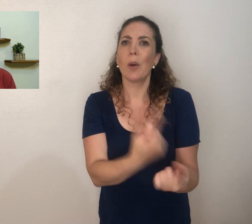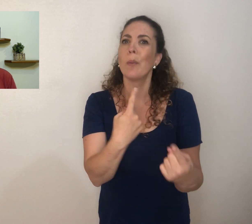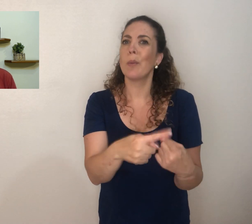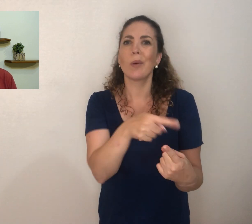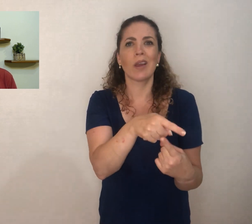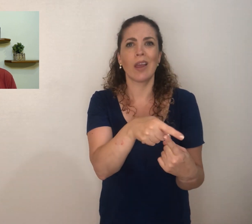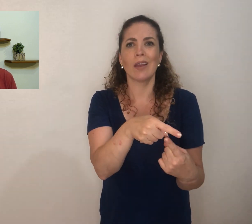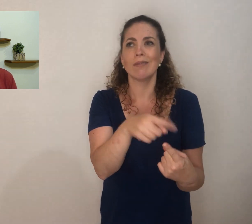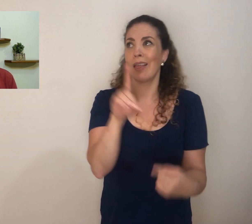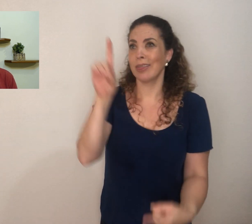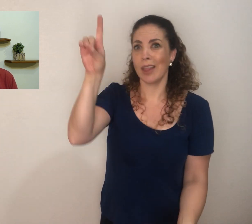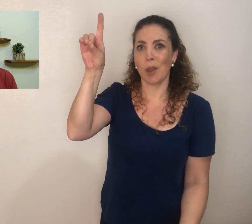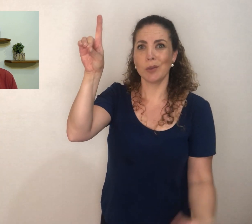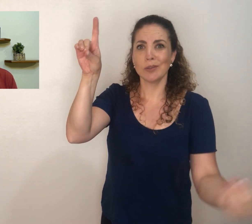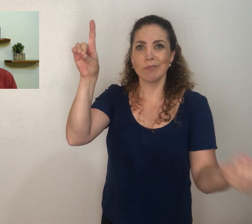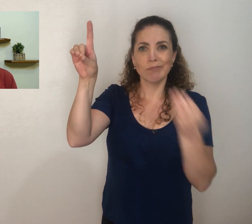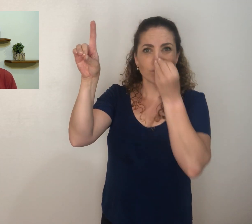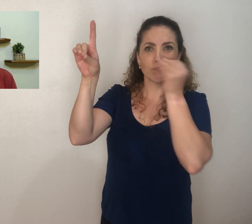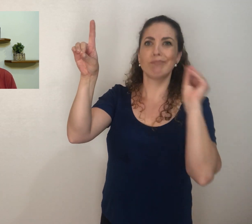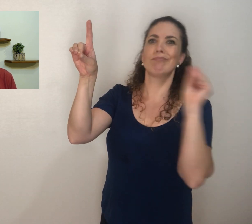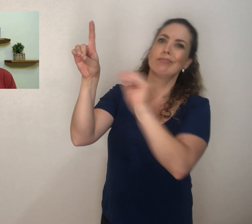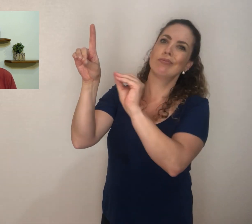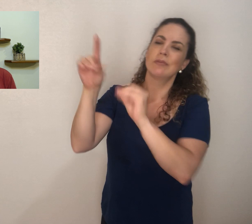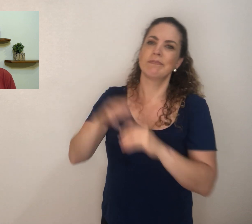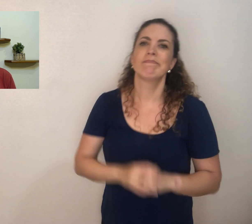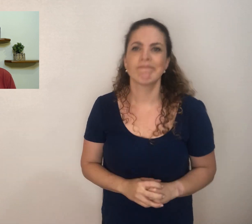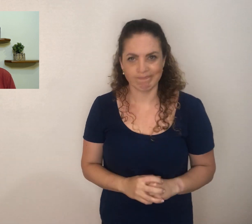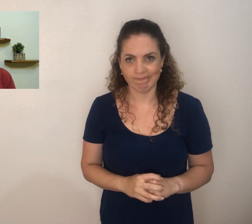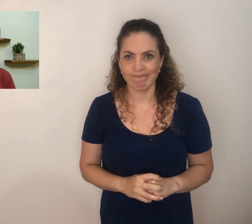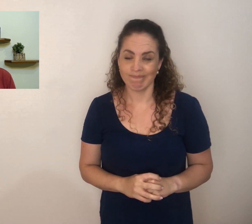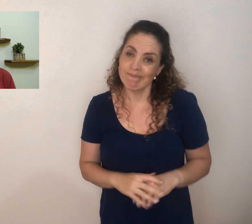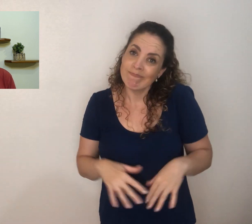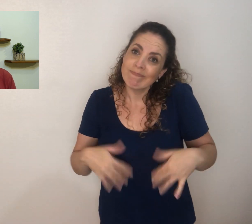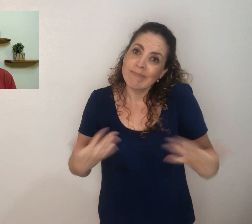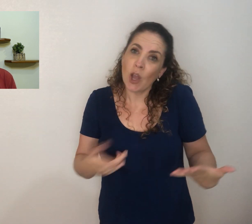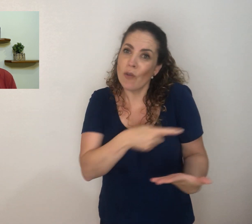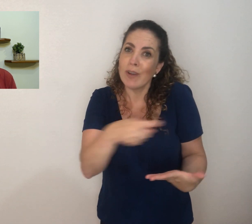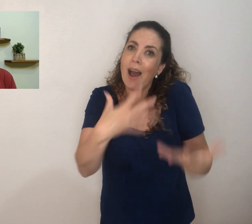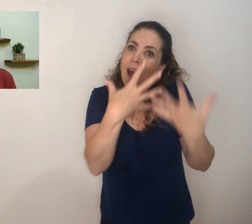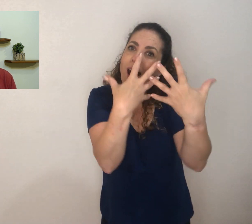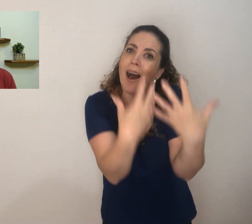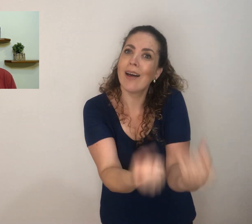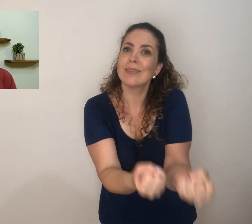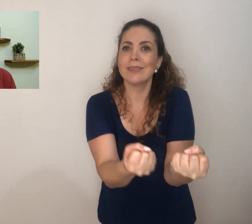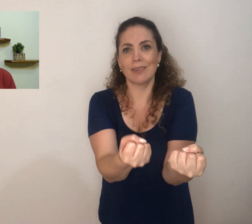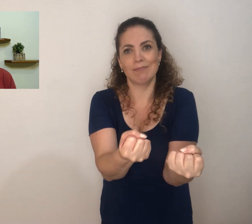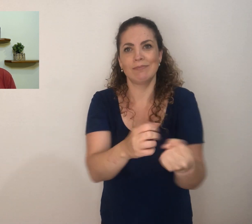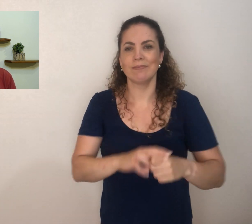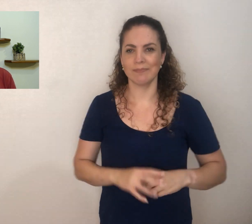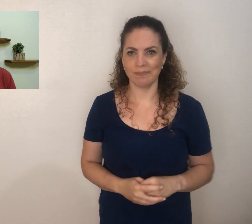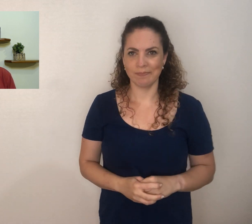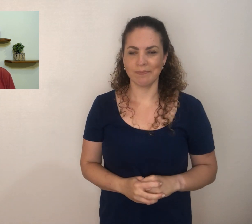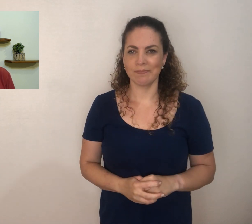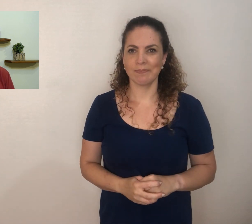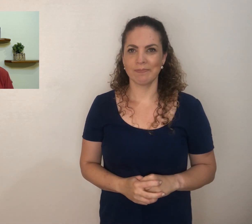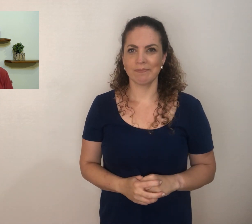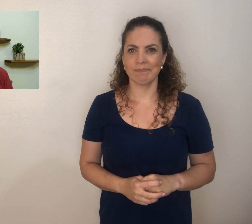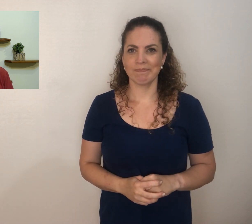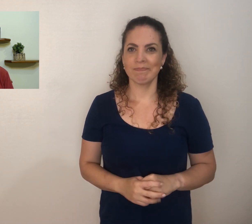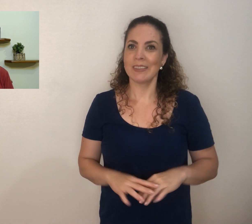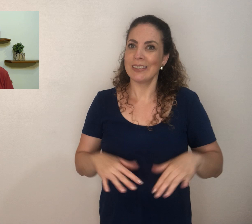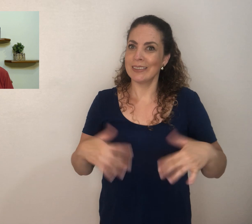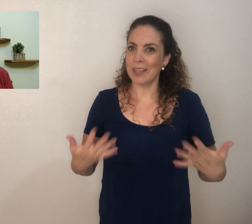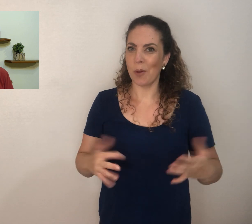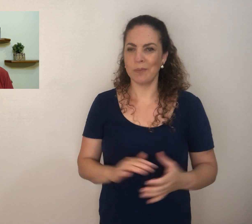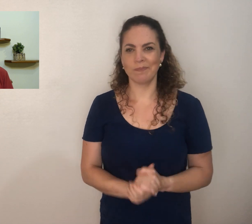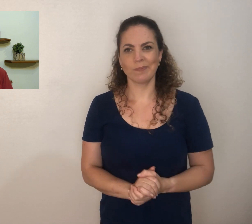dar crédito à verdade. O mundo vai recebê-lo de braços abertos. Então,